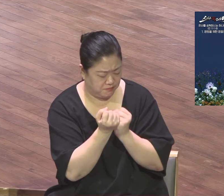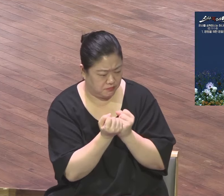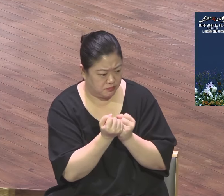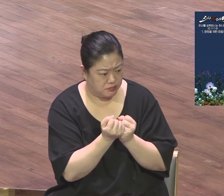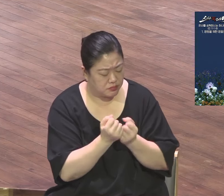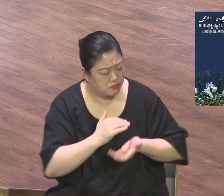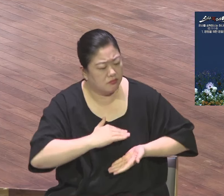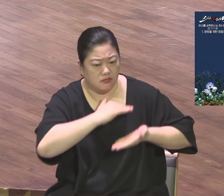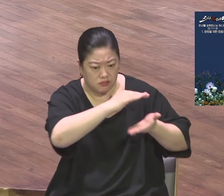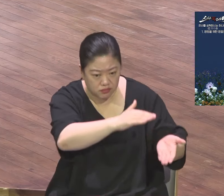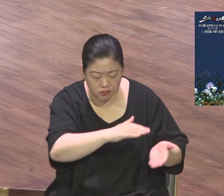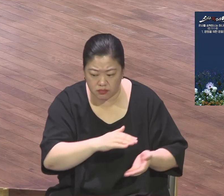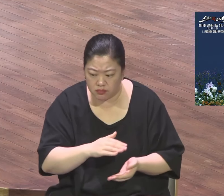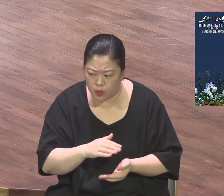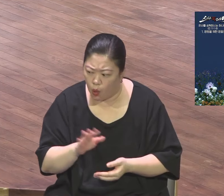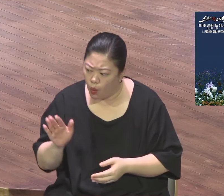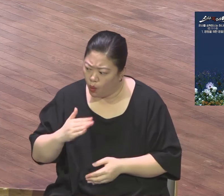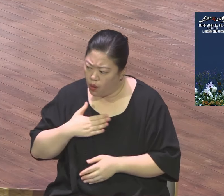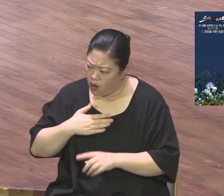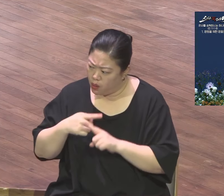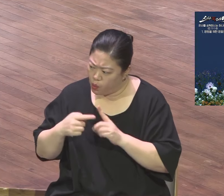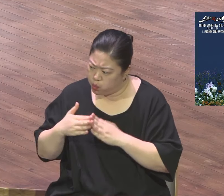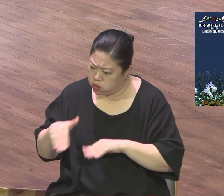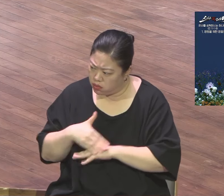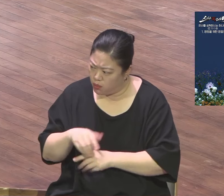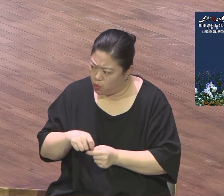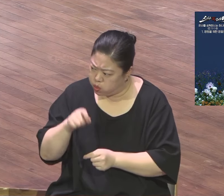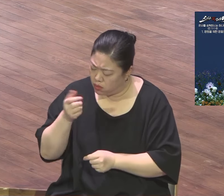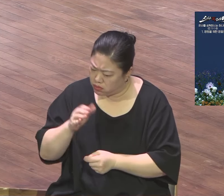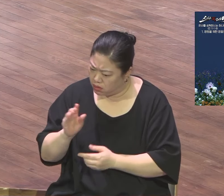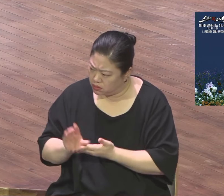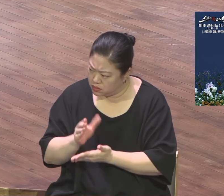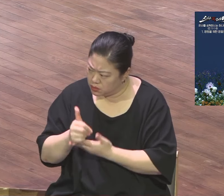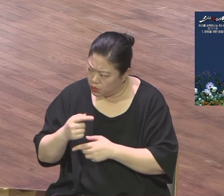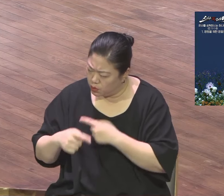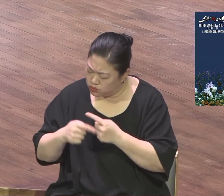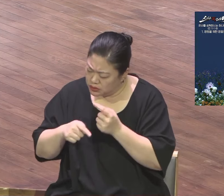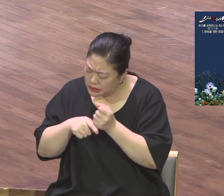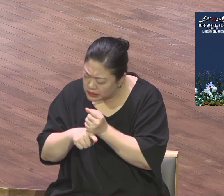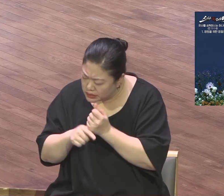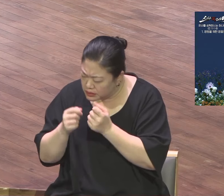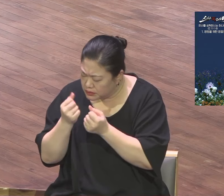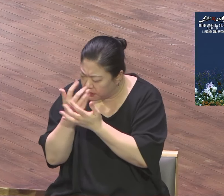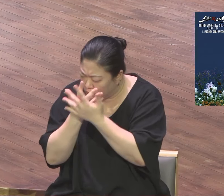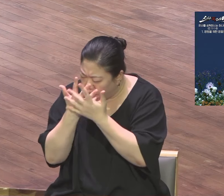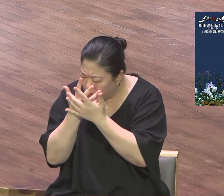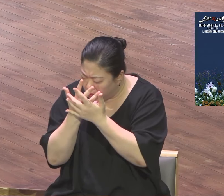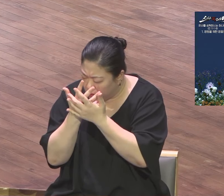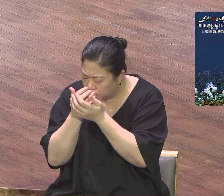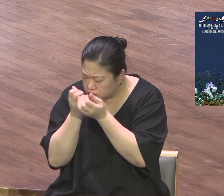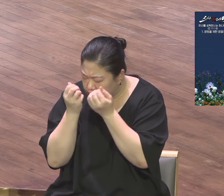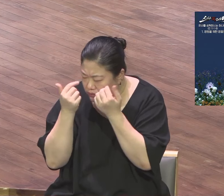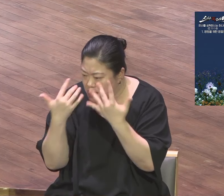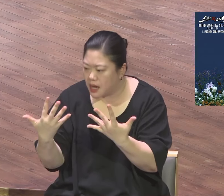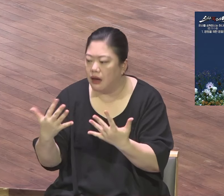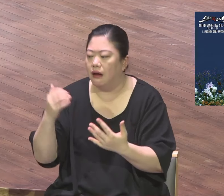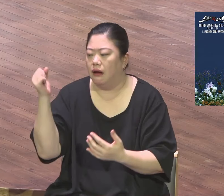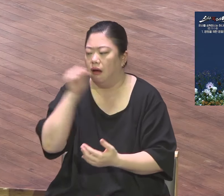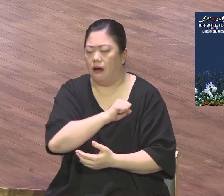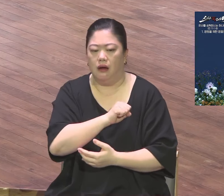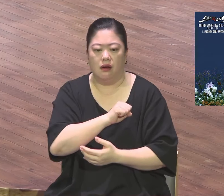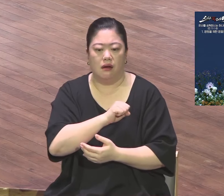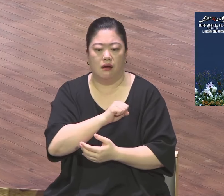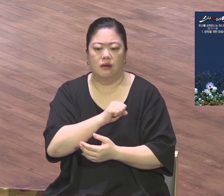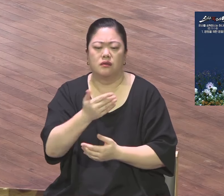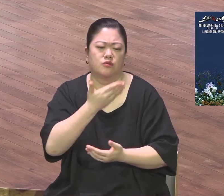여러분. 여러분은 하나님의 자녀로서 참 복음을 깨달은 자로서 복의 근원이라는 사실을 믿으시기 바랍니다.